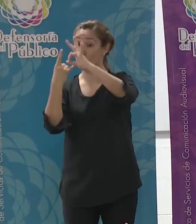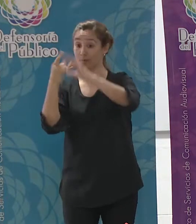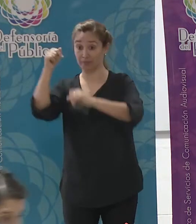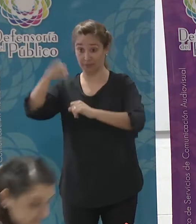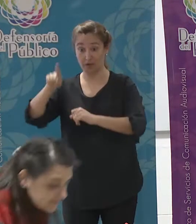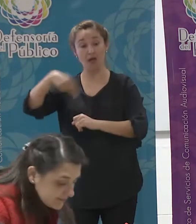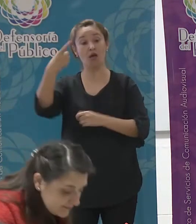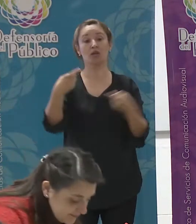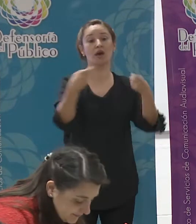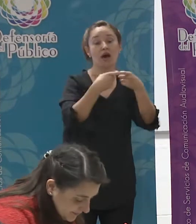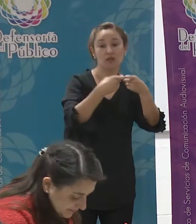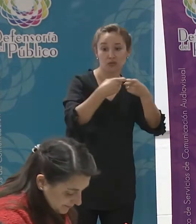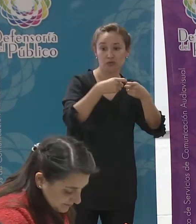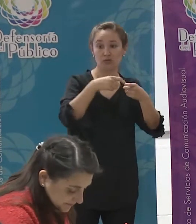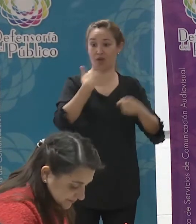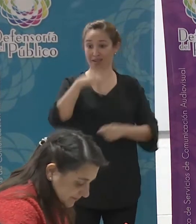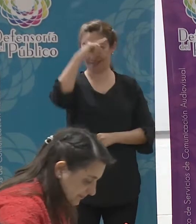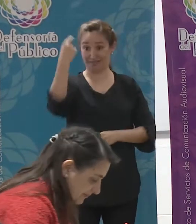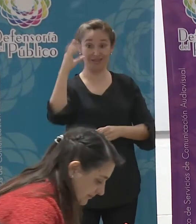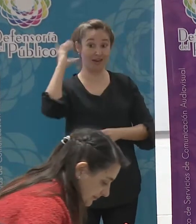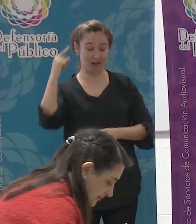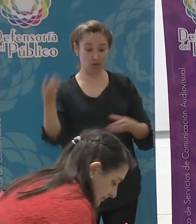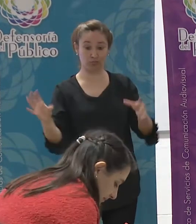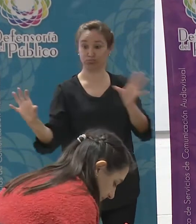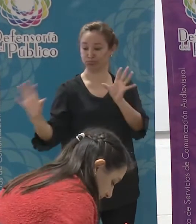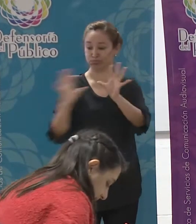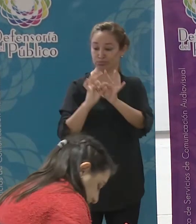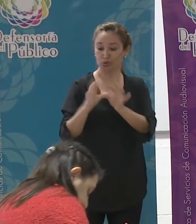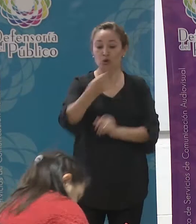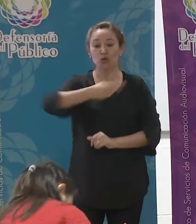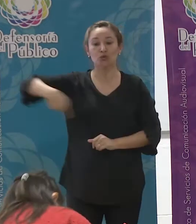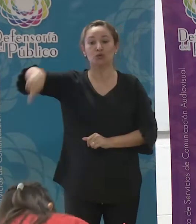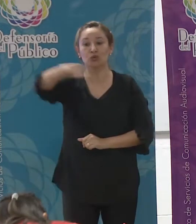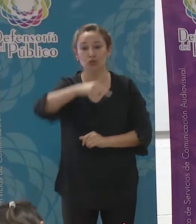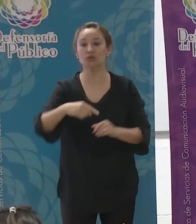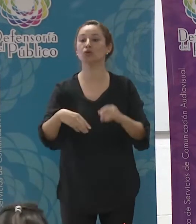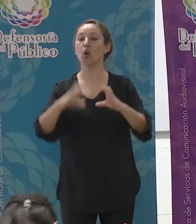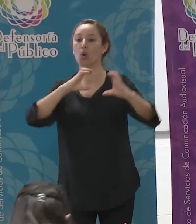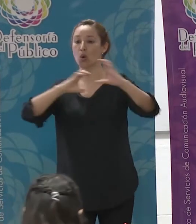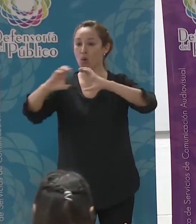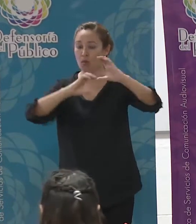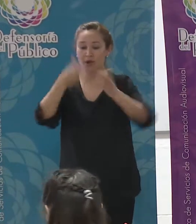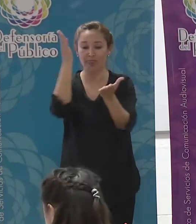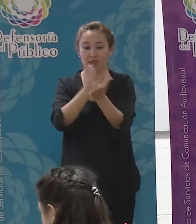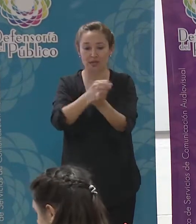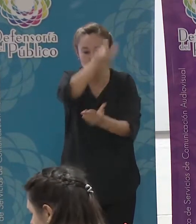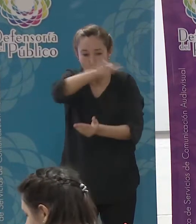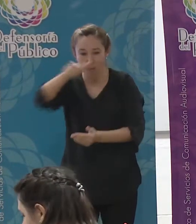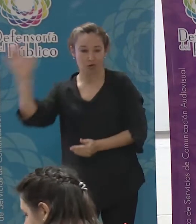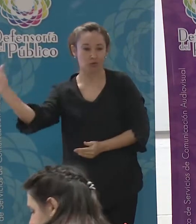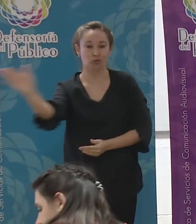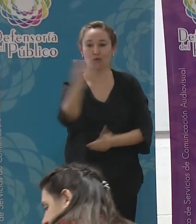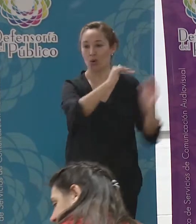Asociación de Radiodifusoras Nacionales Argentinas, adherimos a la concepción de la comunicación como un derecho humano, lo que